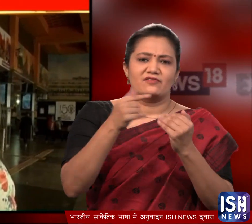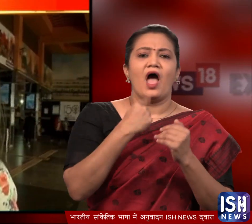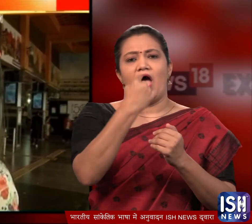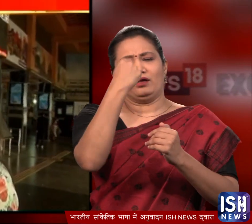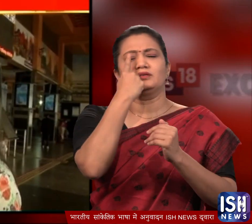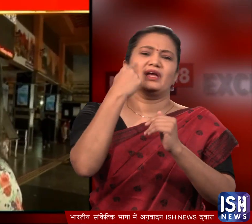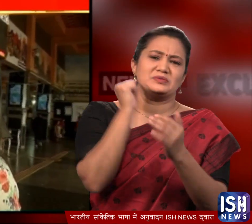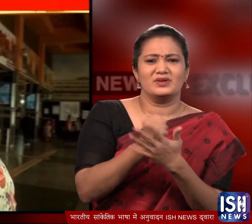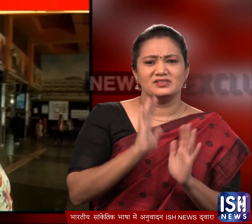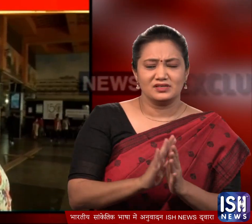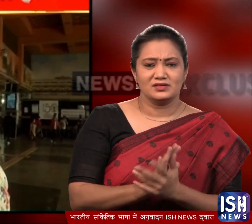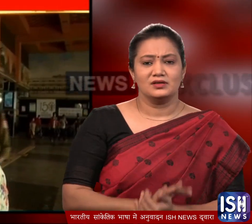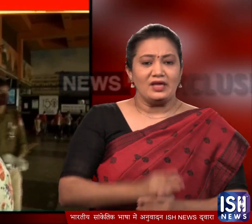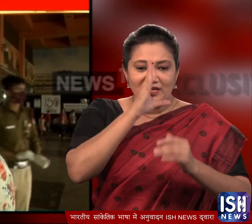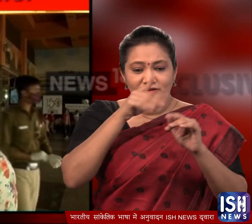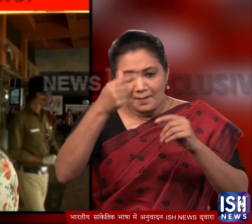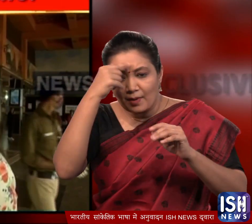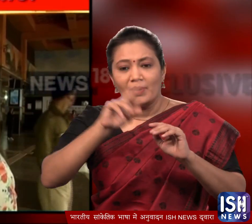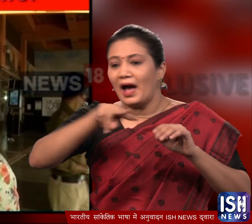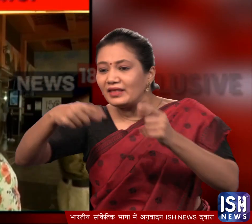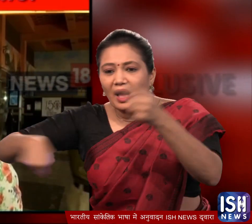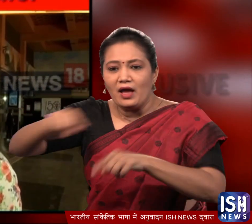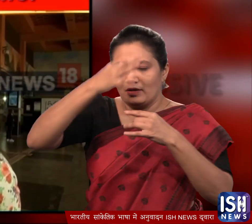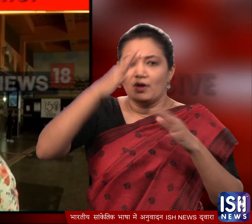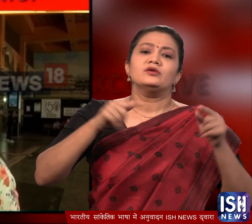सेफ्टी के लिए टेस्ट कराना पड़ेगा हमें, ताकि ट्रेन